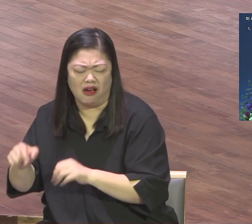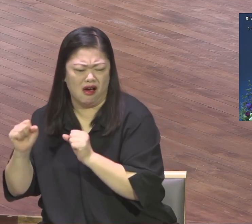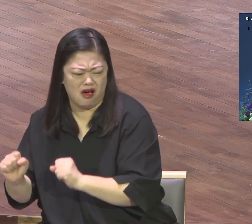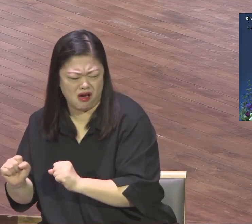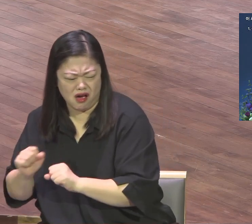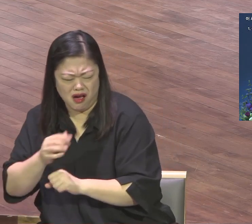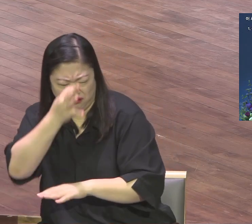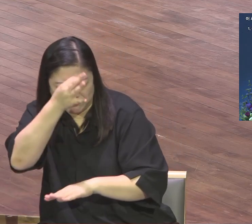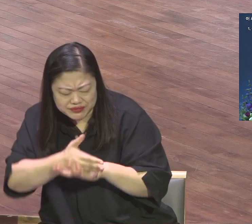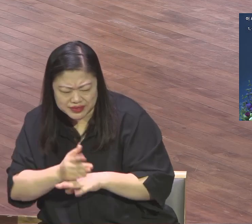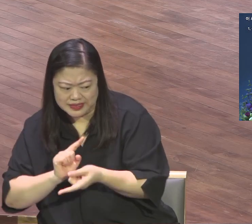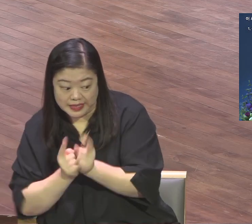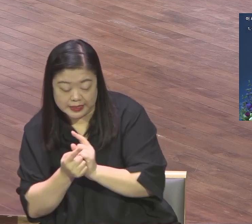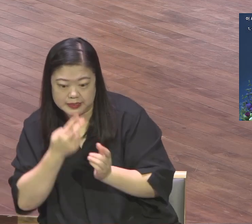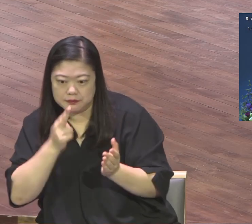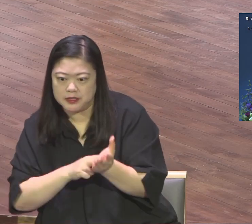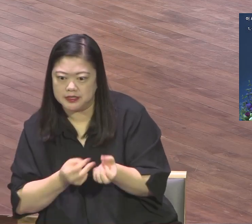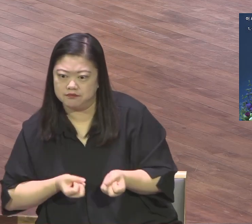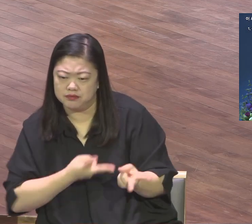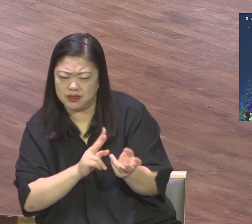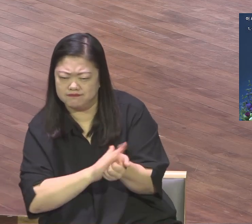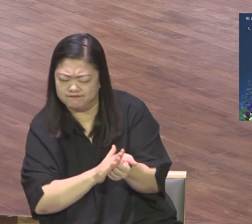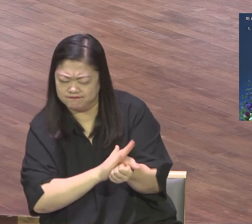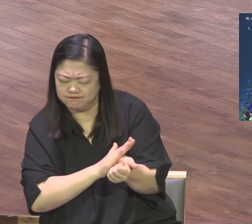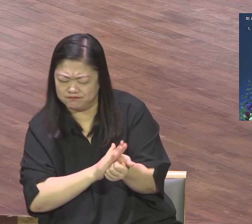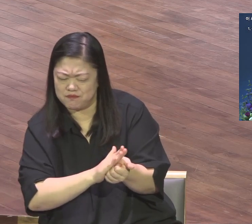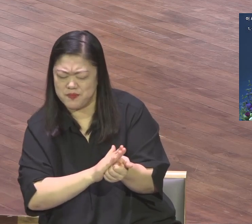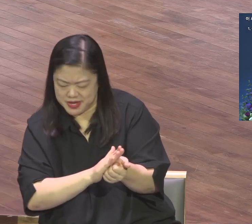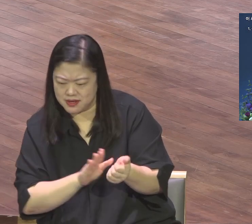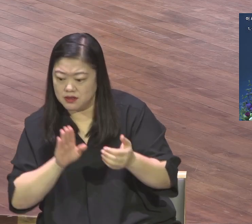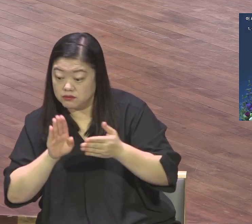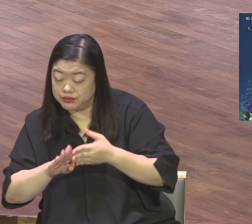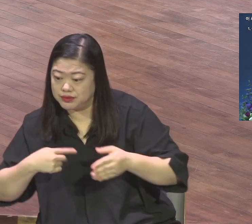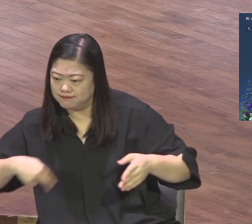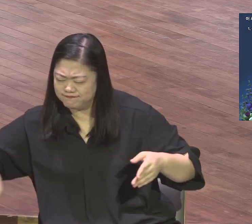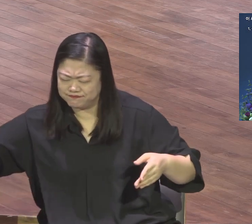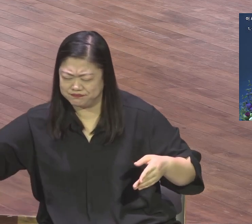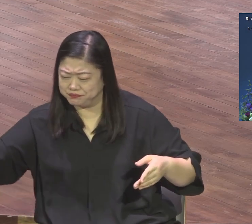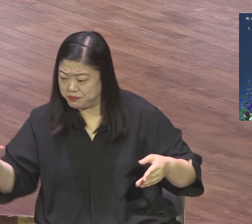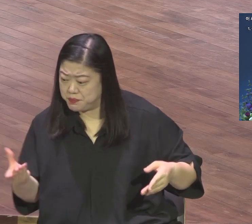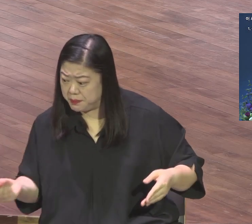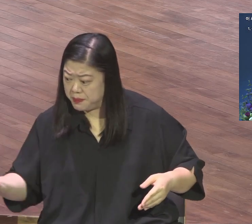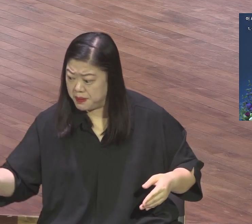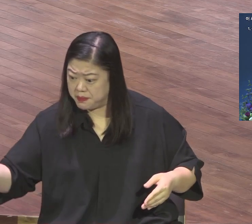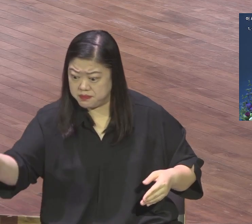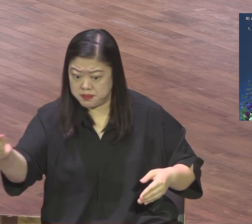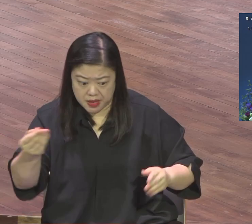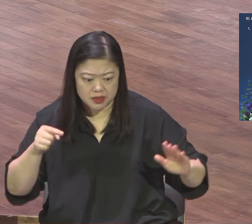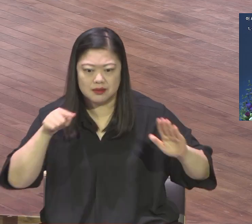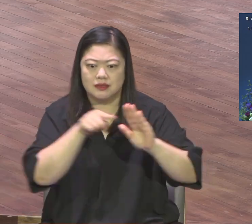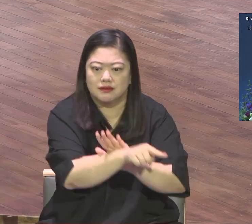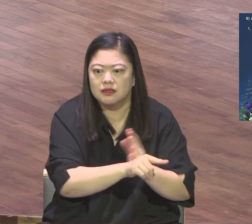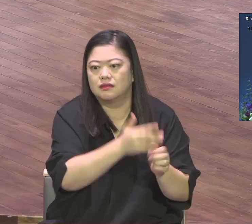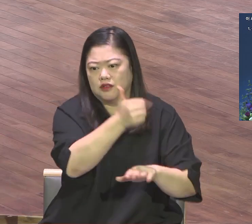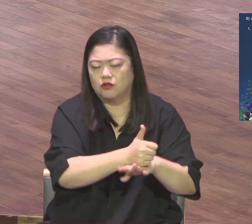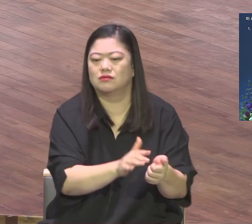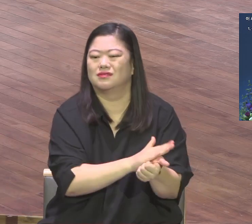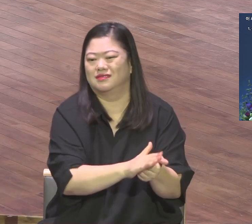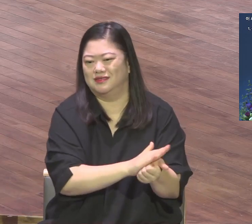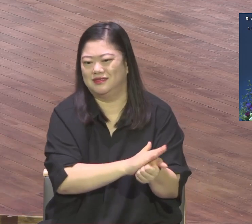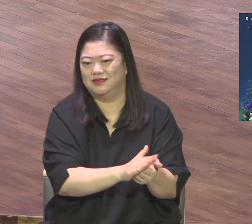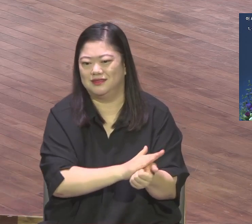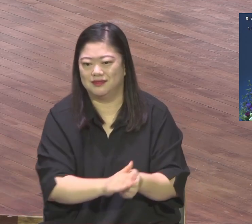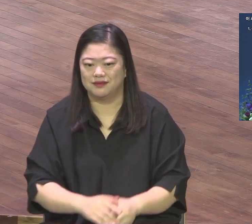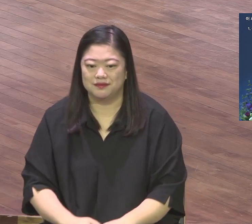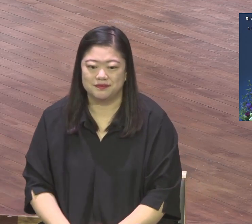펼쳐 나가는 데 있어서 3.21조 이 구성한 이유가 이겁니다. 세 가족을 데리고 왔는데 천하보다